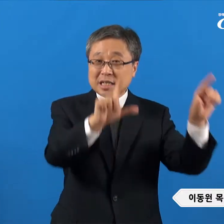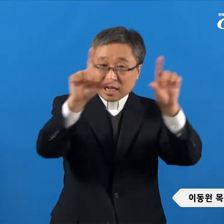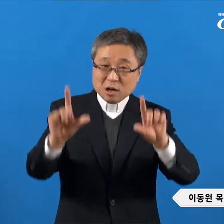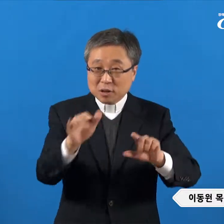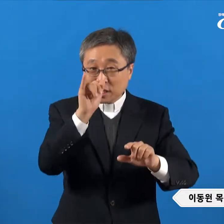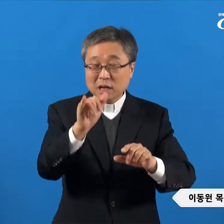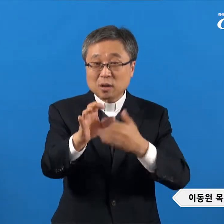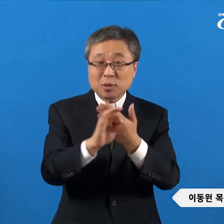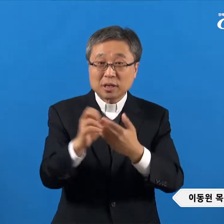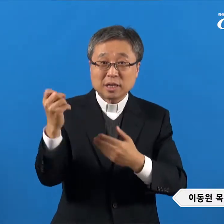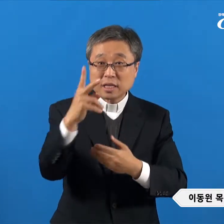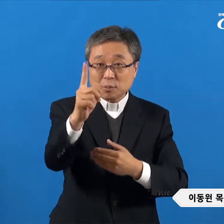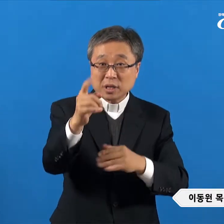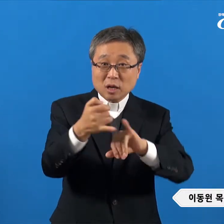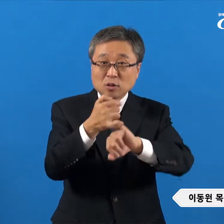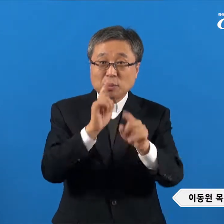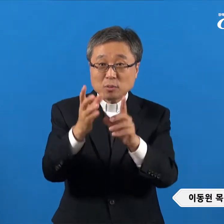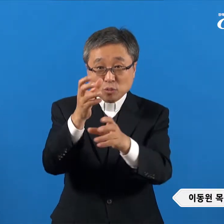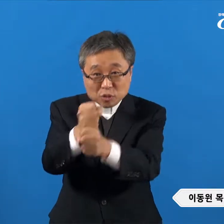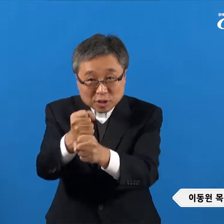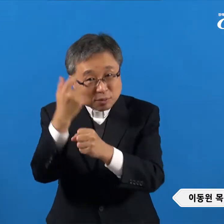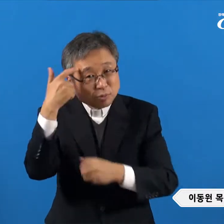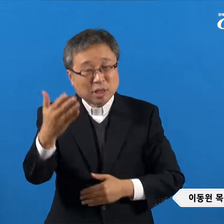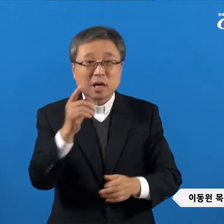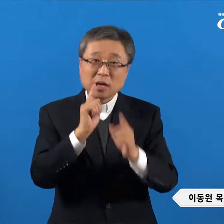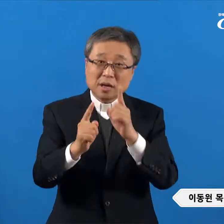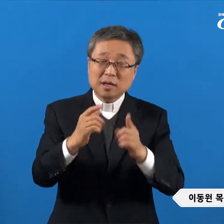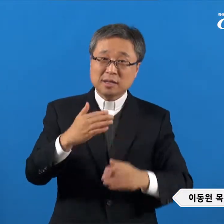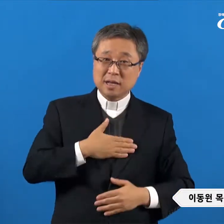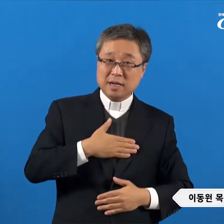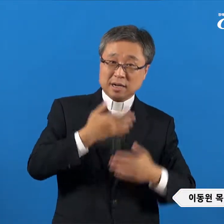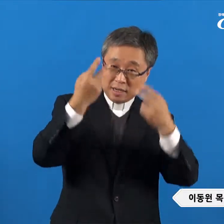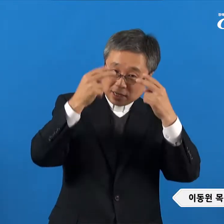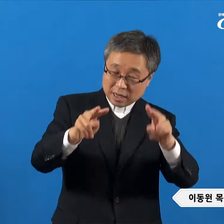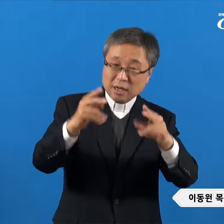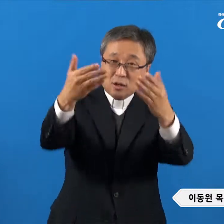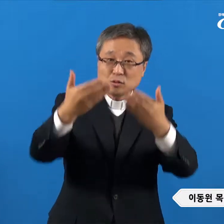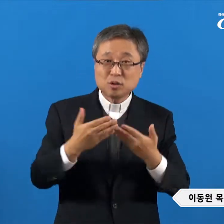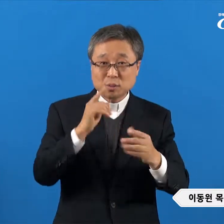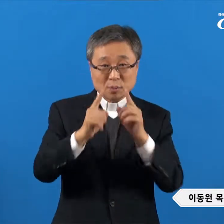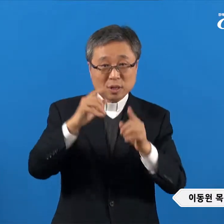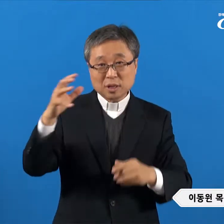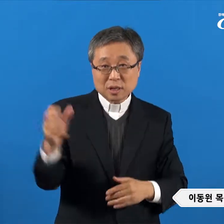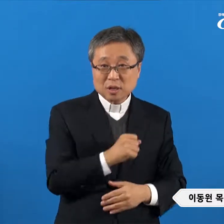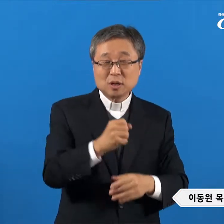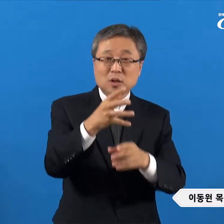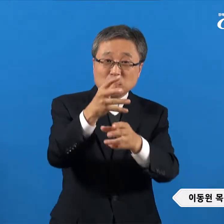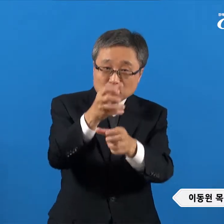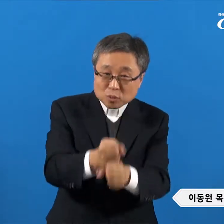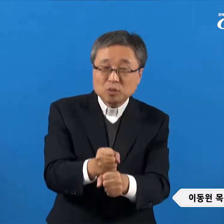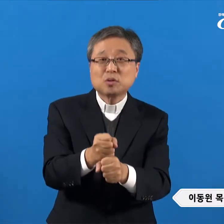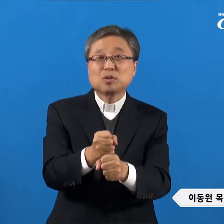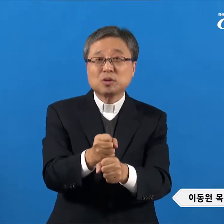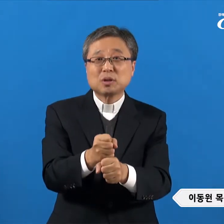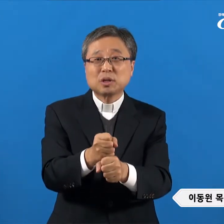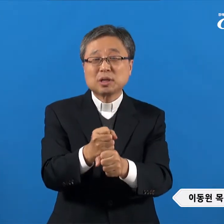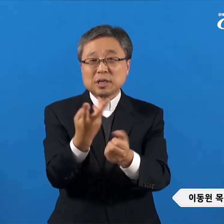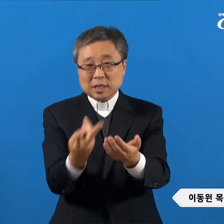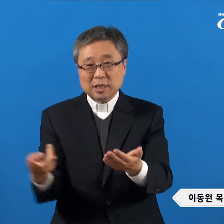말씀을 붙드시겠습니까? 그리고 이 말씀을 나를 향해 주시는 말씀으로 붙들고